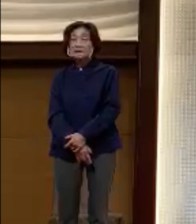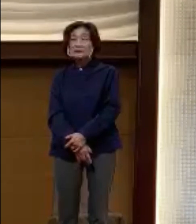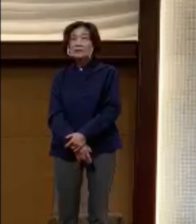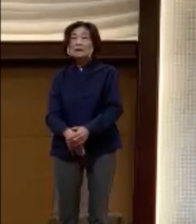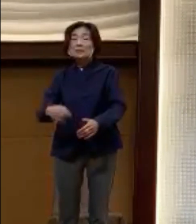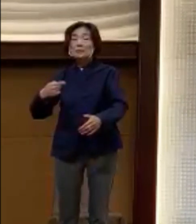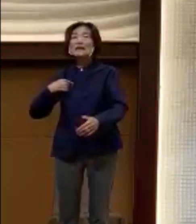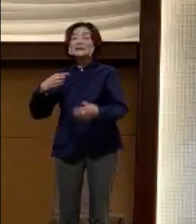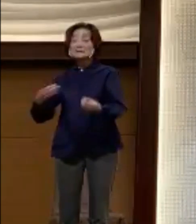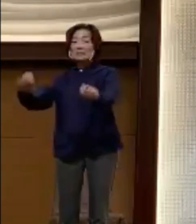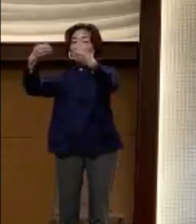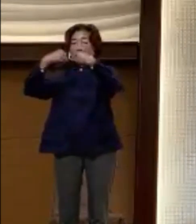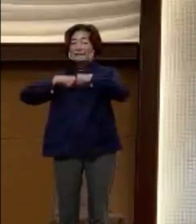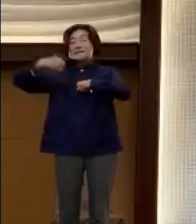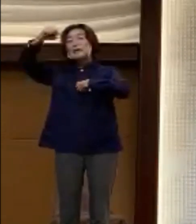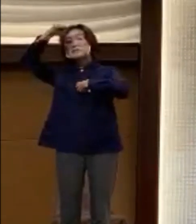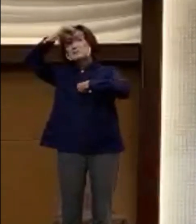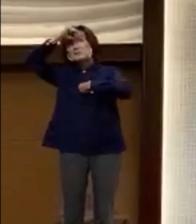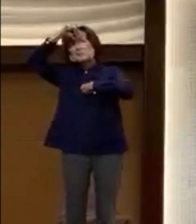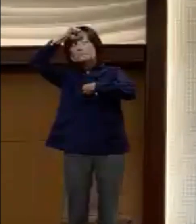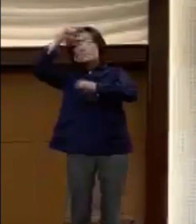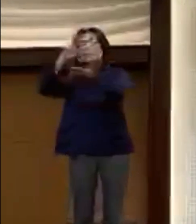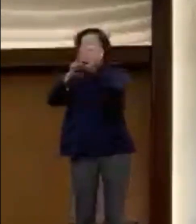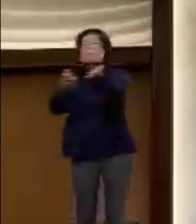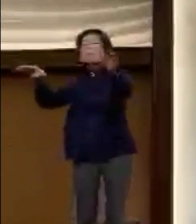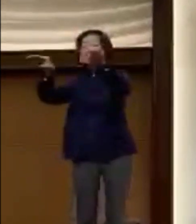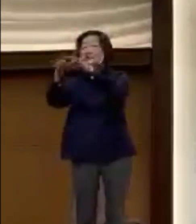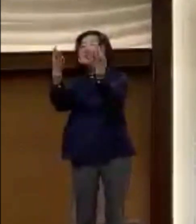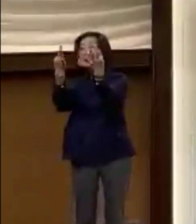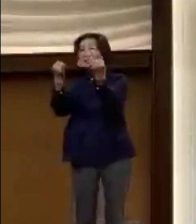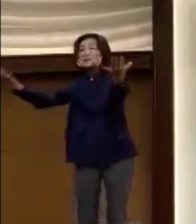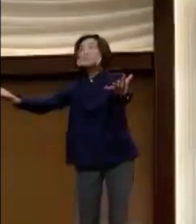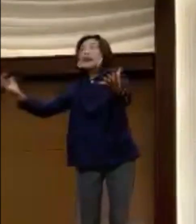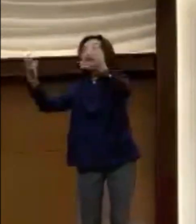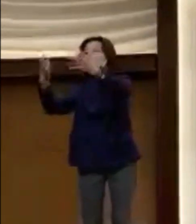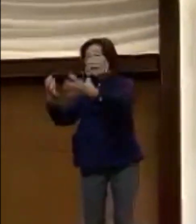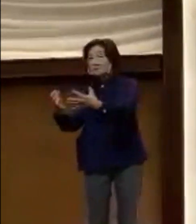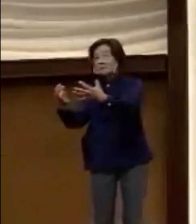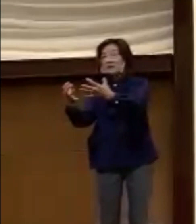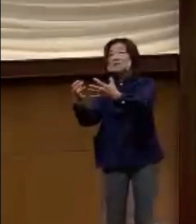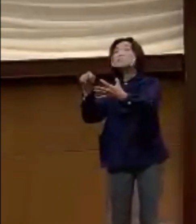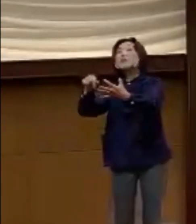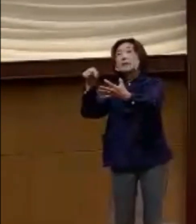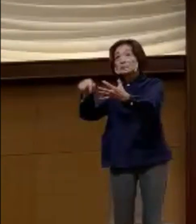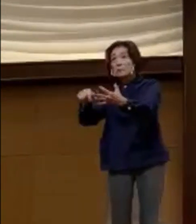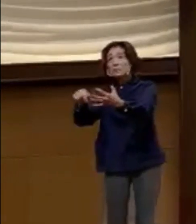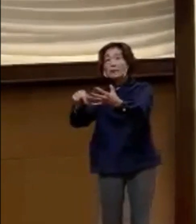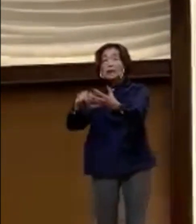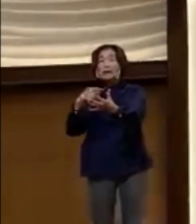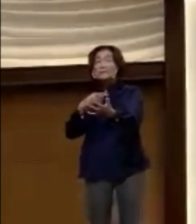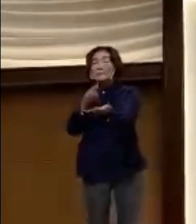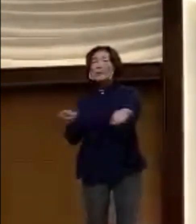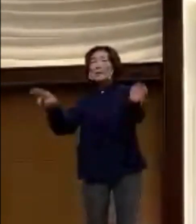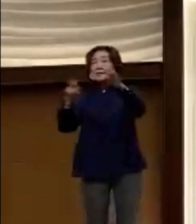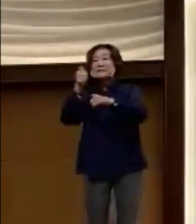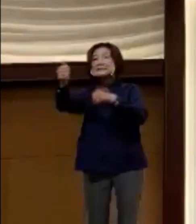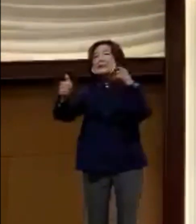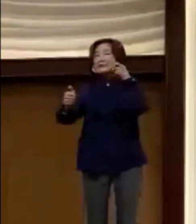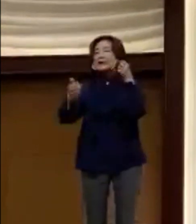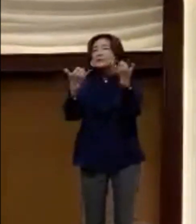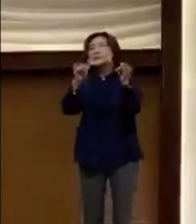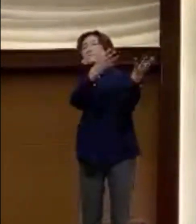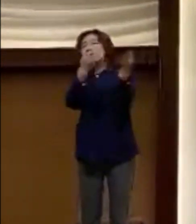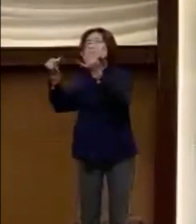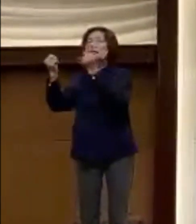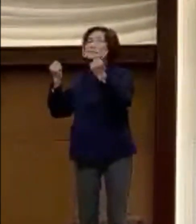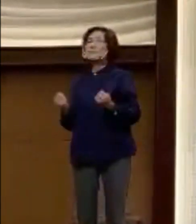私の感染症も病院にたくさんの人が集まる。でも病院に行けない方々もたくさんおられます。自宅